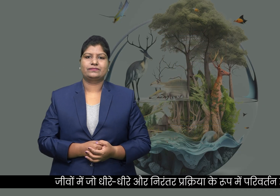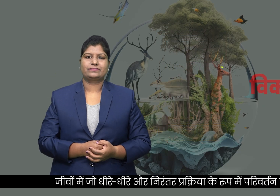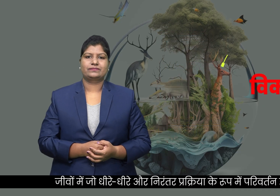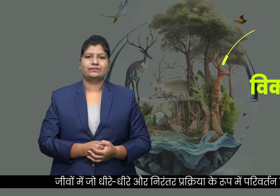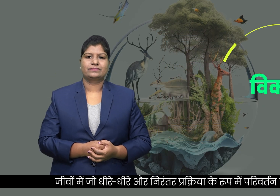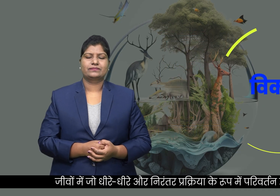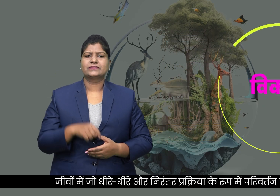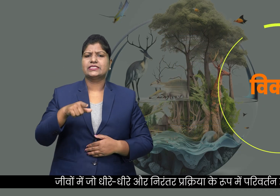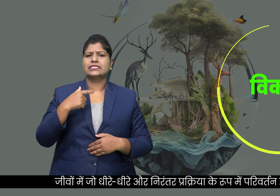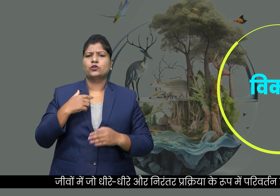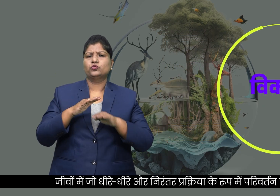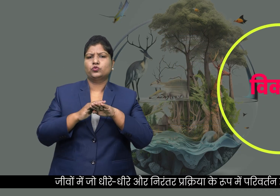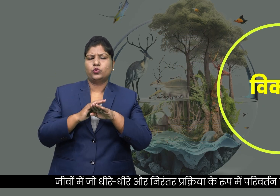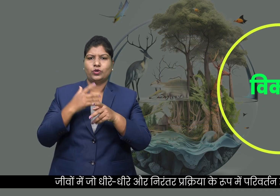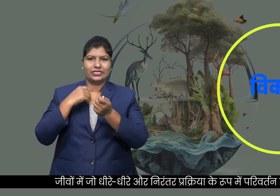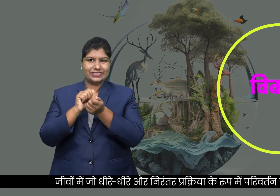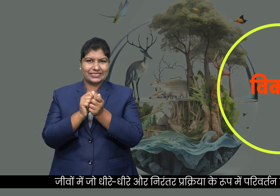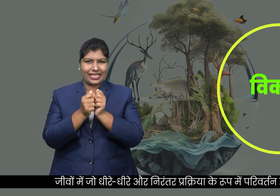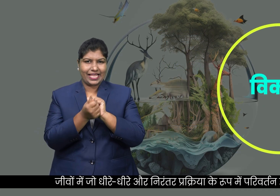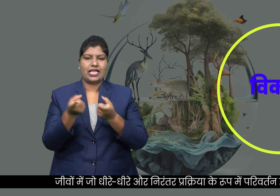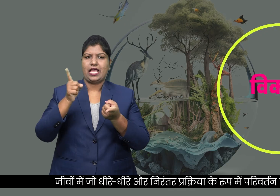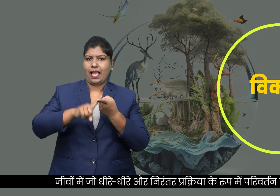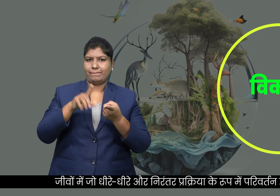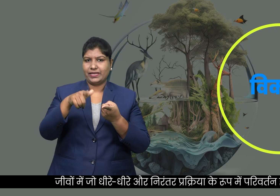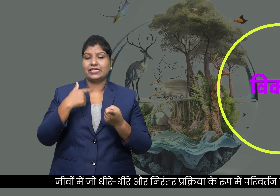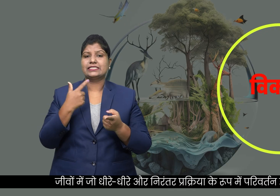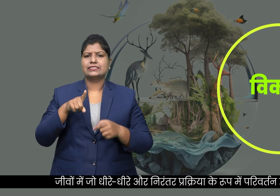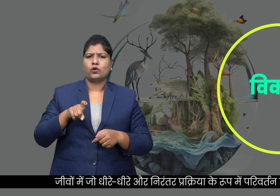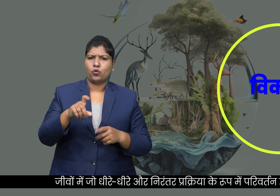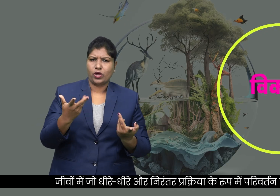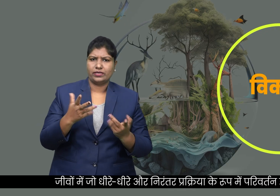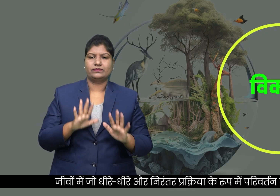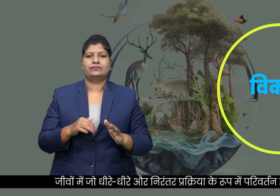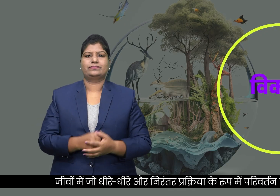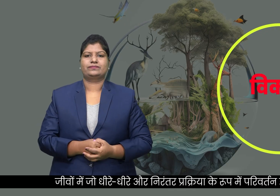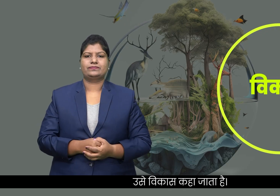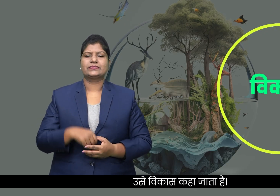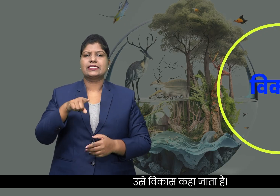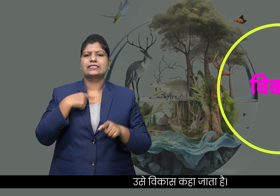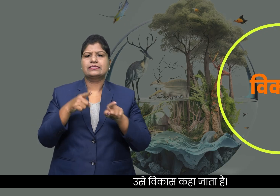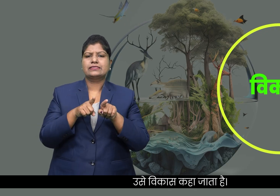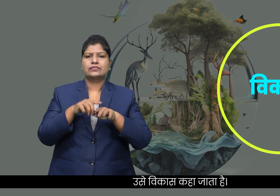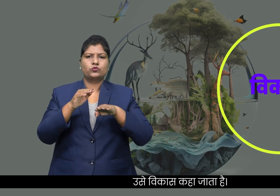जीवों में धीरे धीरे और निरंतर प्रक्रिया के रूप में परिवर्तन होता है, उसे विकास कहा जाता